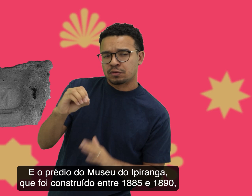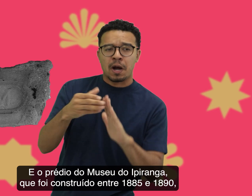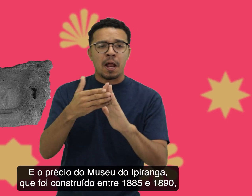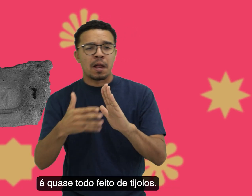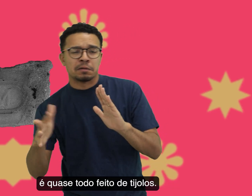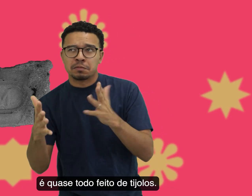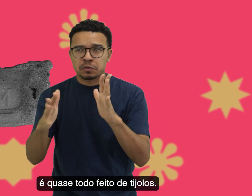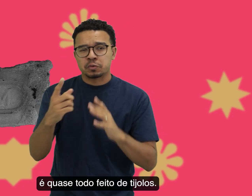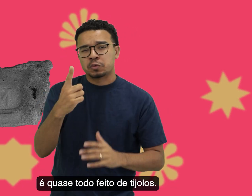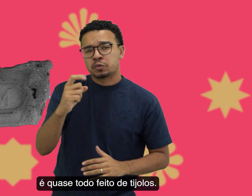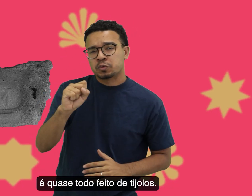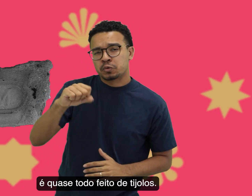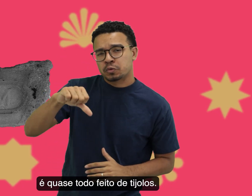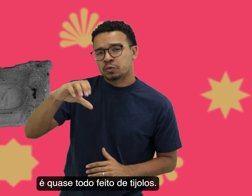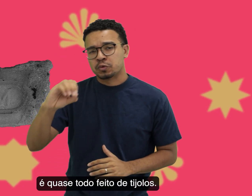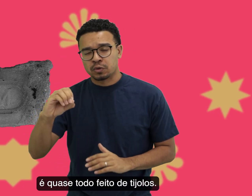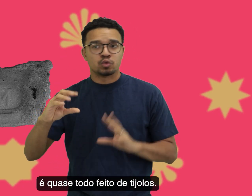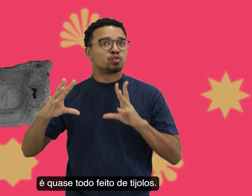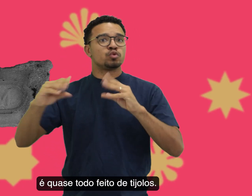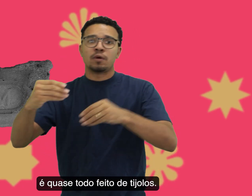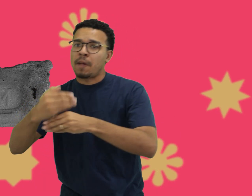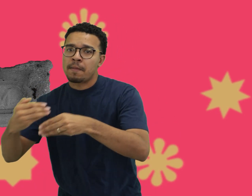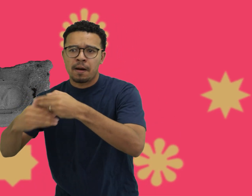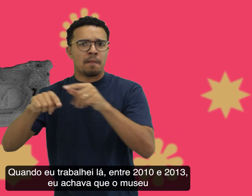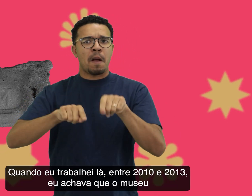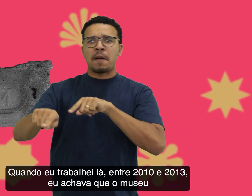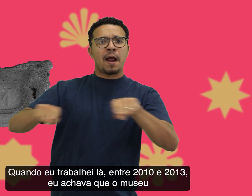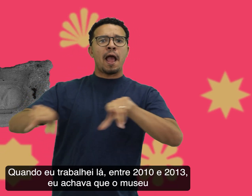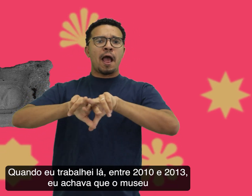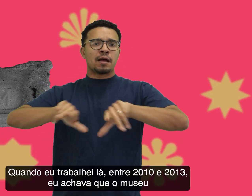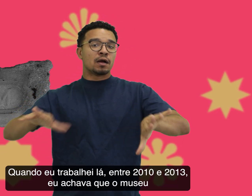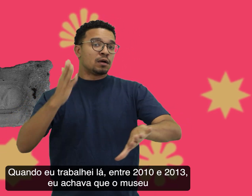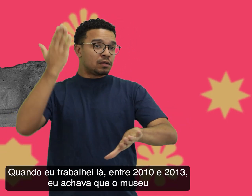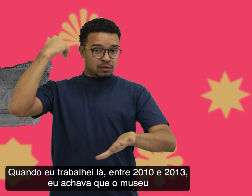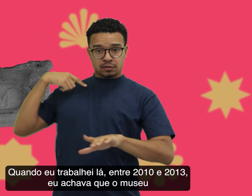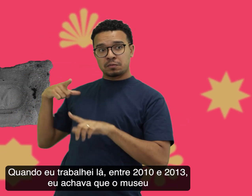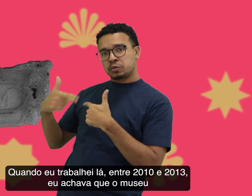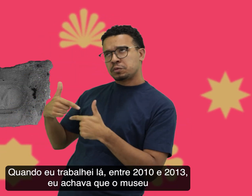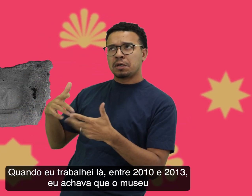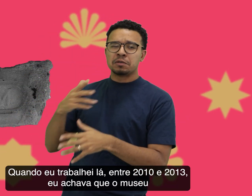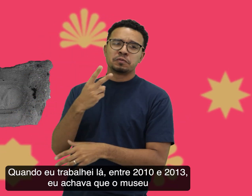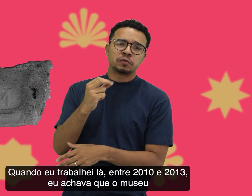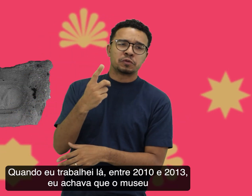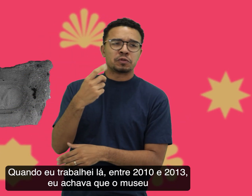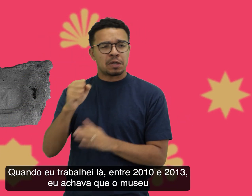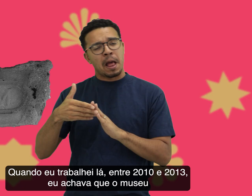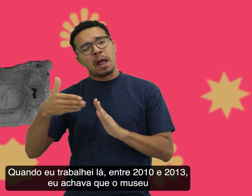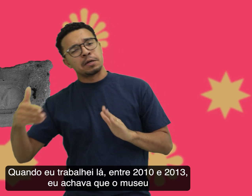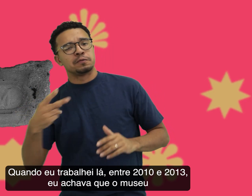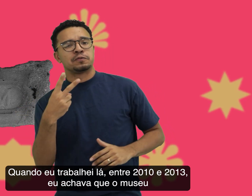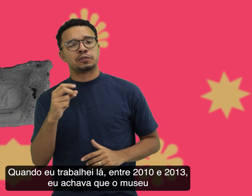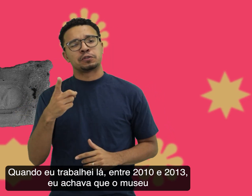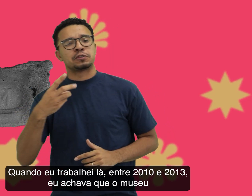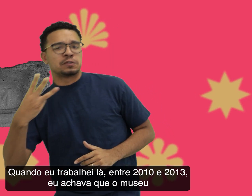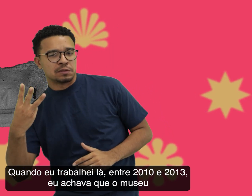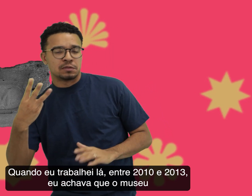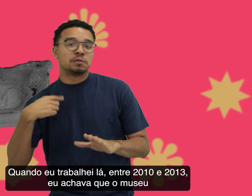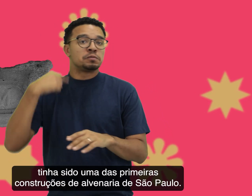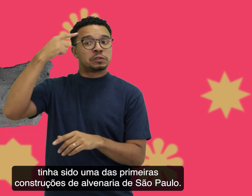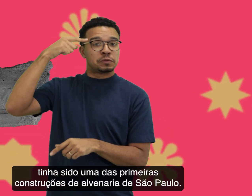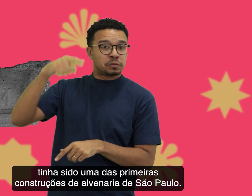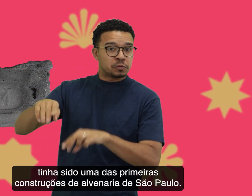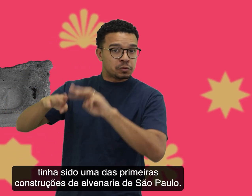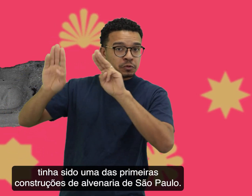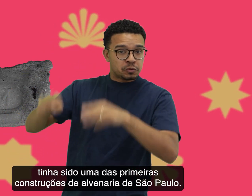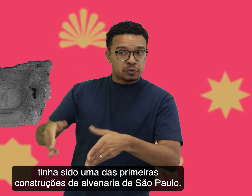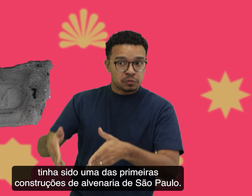e 1890, é quase todo feito de tijolos. Quando eu trabalhei lá, entre 2010 e 2013, eu